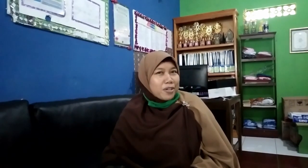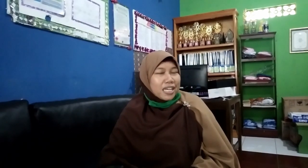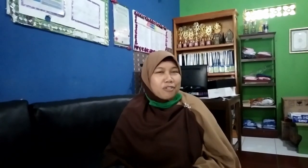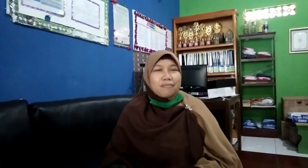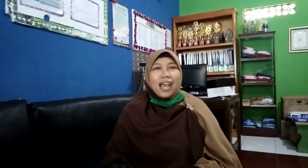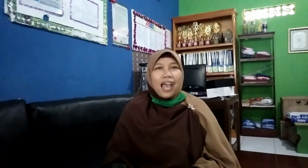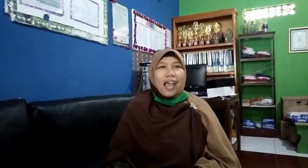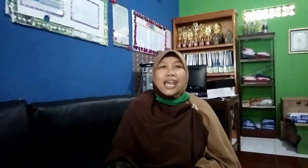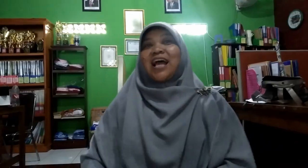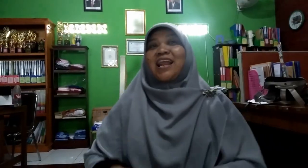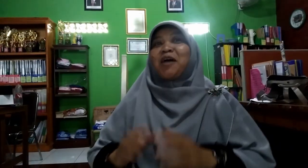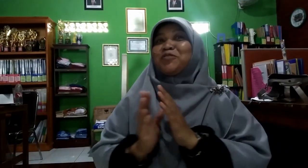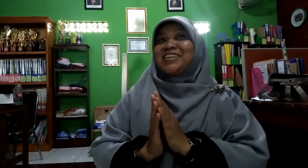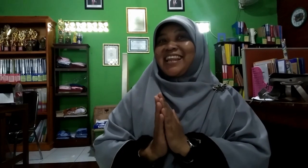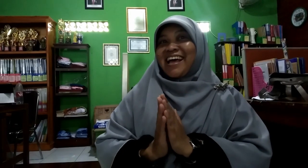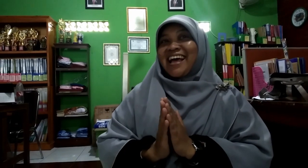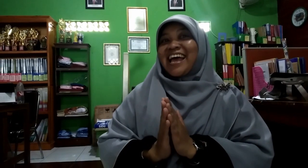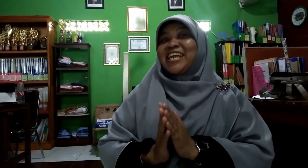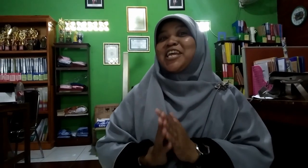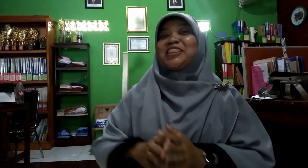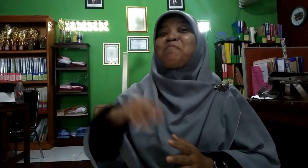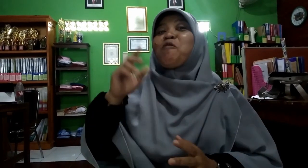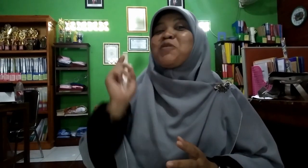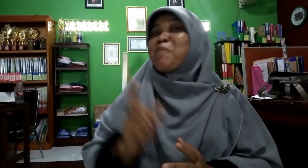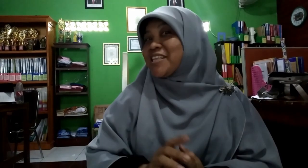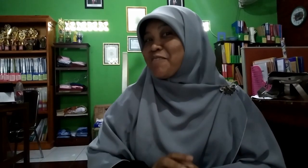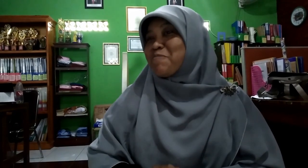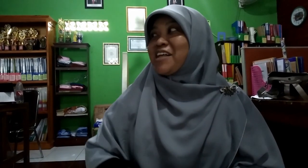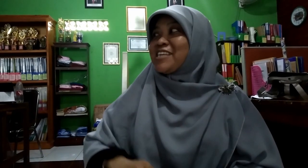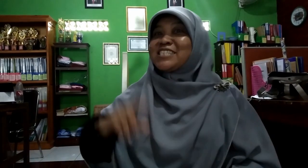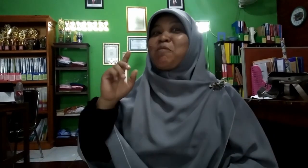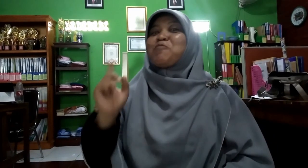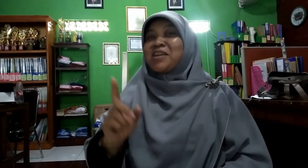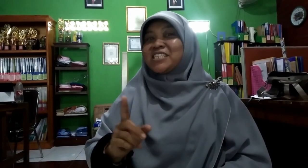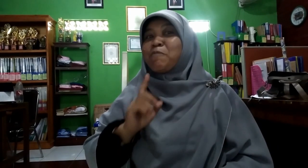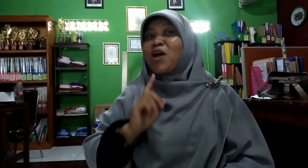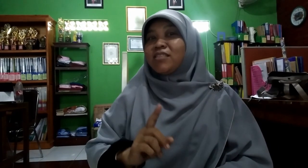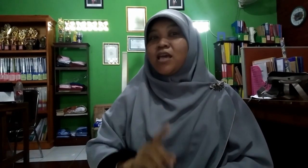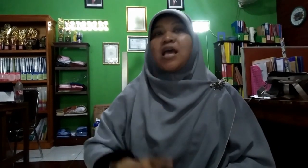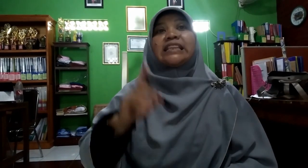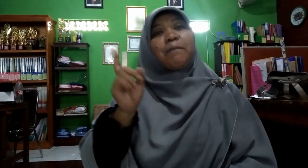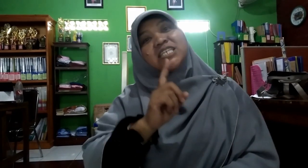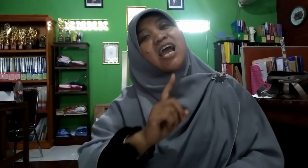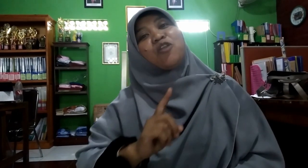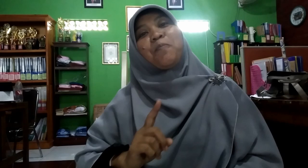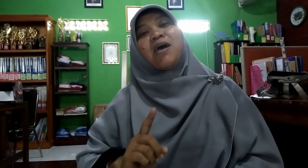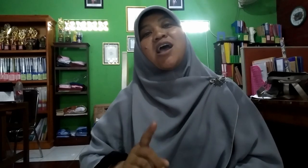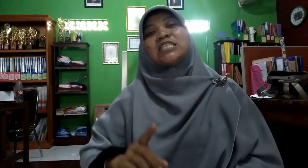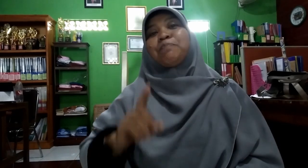bunda di rumah. Alhamdulillah, kita mau mencari belajar sama kembar sama bu lagi. Jadi jangan lupa,